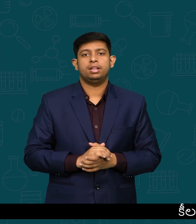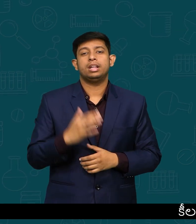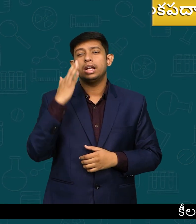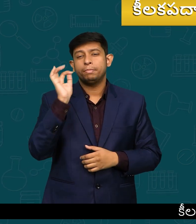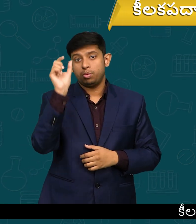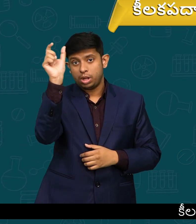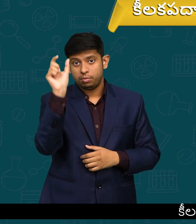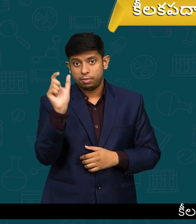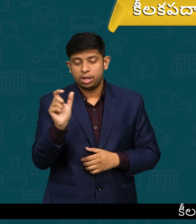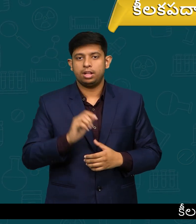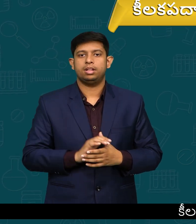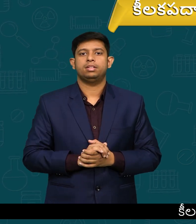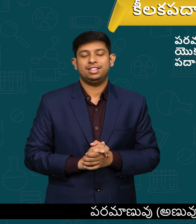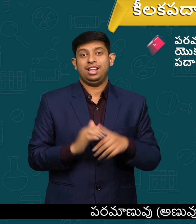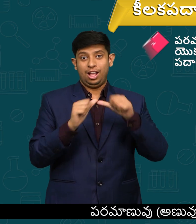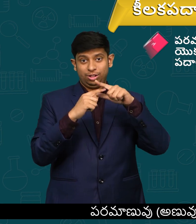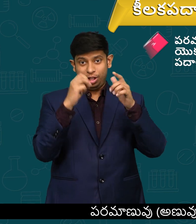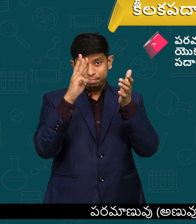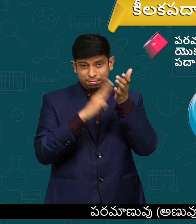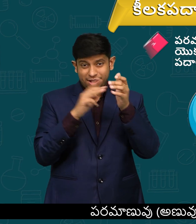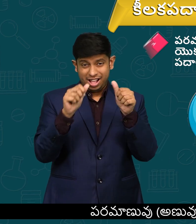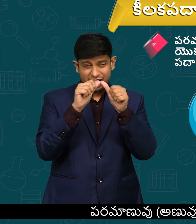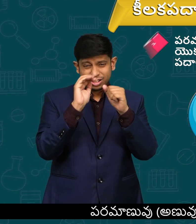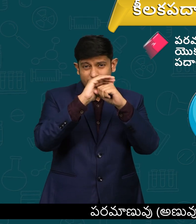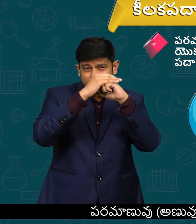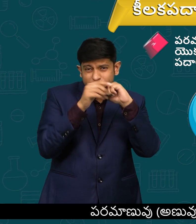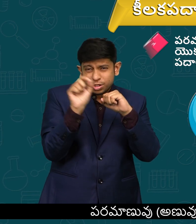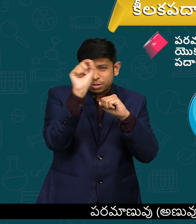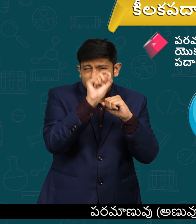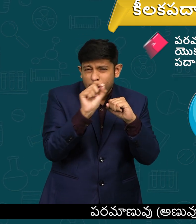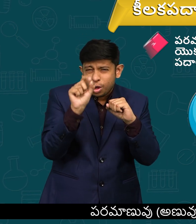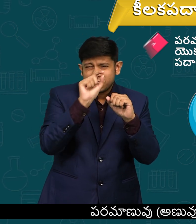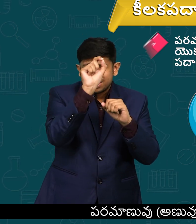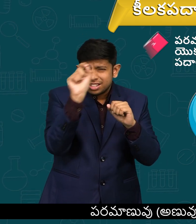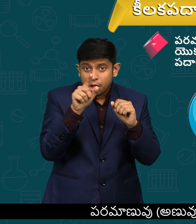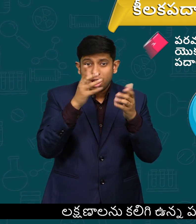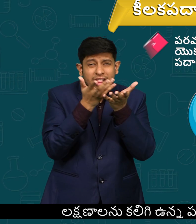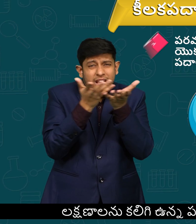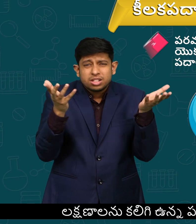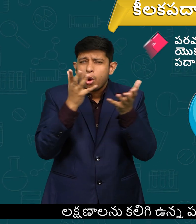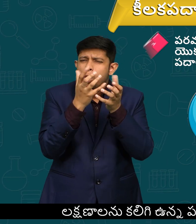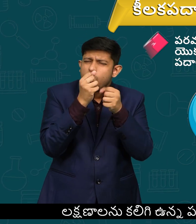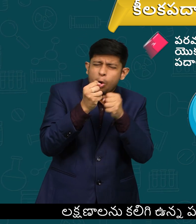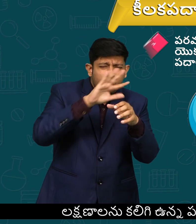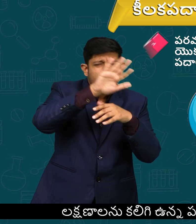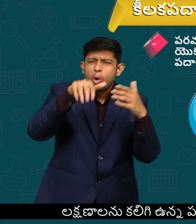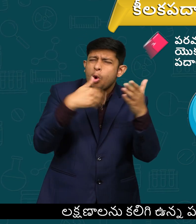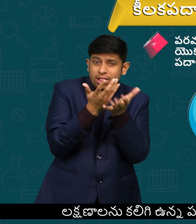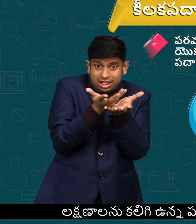కీలక పదాలు. పరమాణువు. అణువులు పదార్థం యొక్క అన్ని లక్షణాలను కలిగి ఉన్న పదార్థం